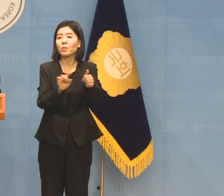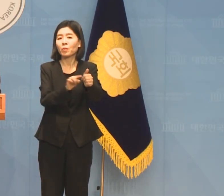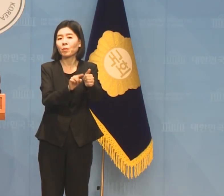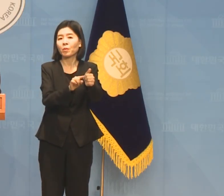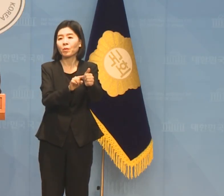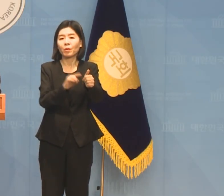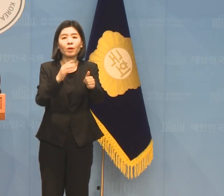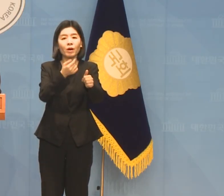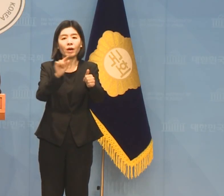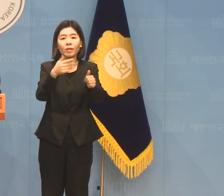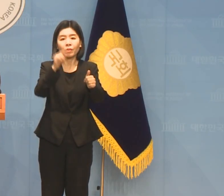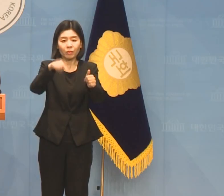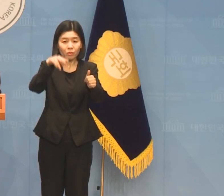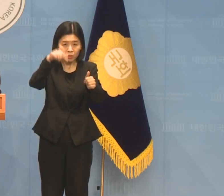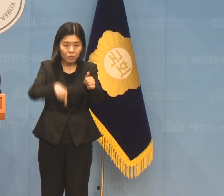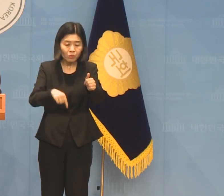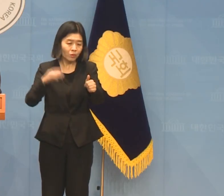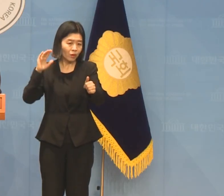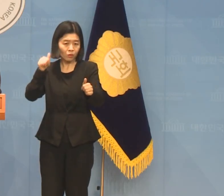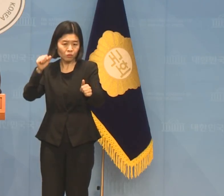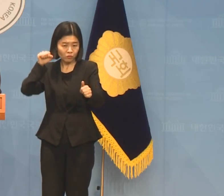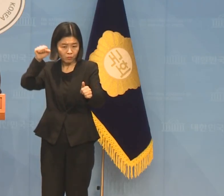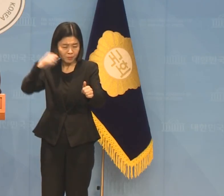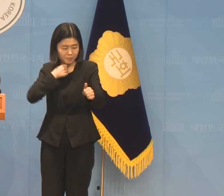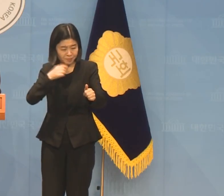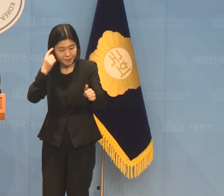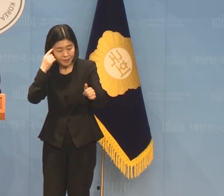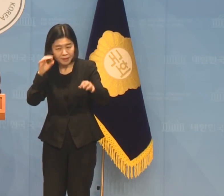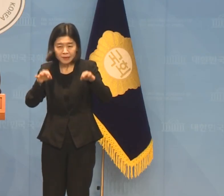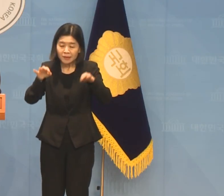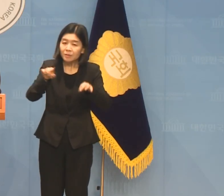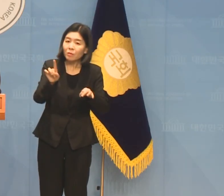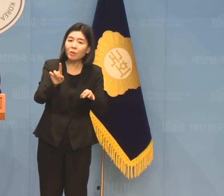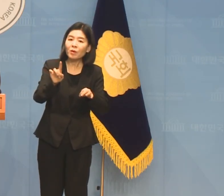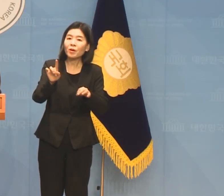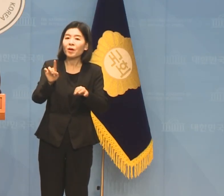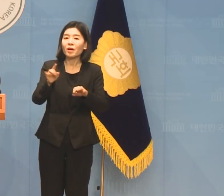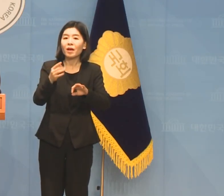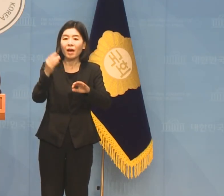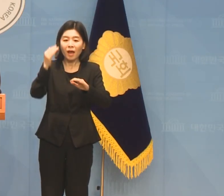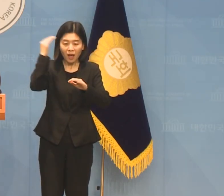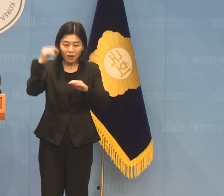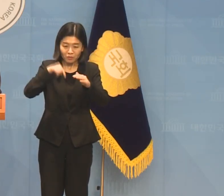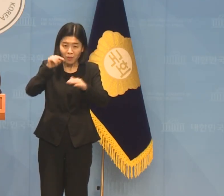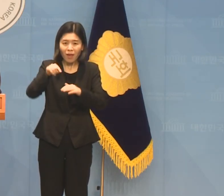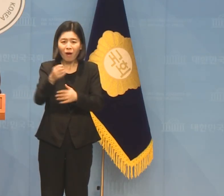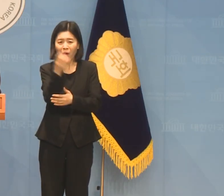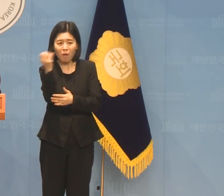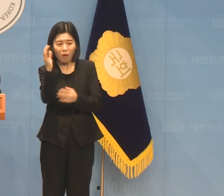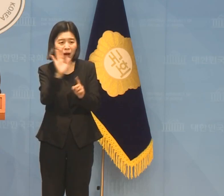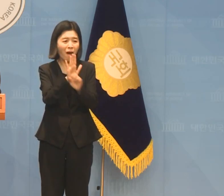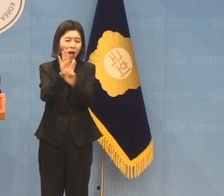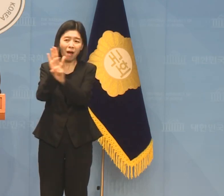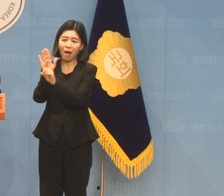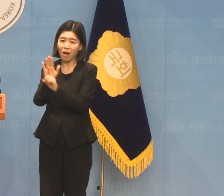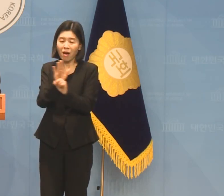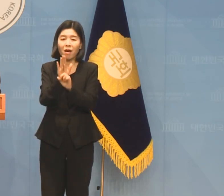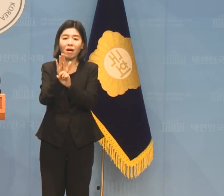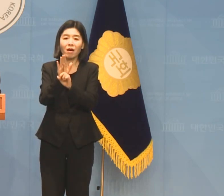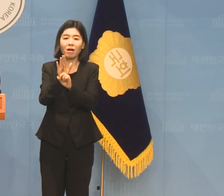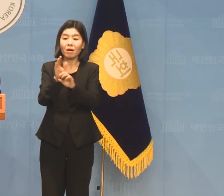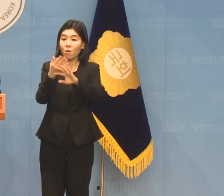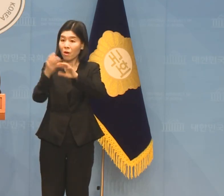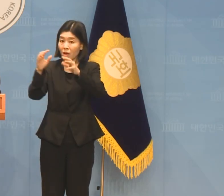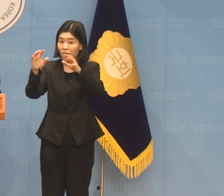한덕수 권한대행의 대선 출마에 대한 외신의 언론 보도가 끊이지를 않습니다.